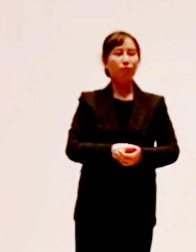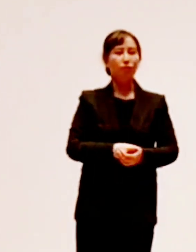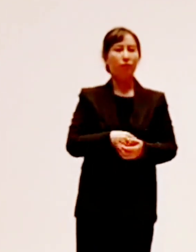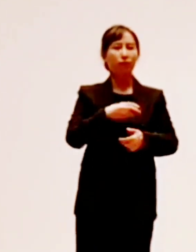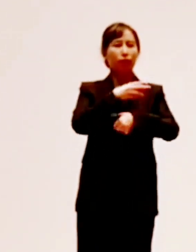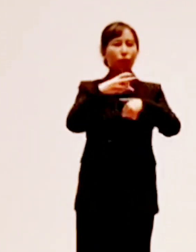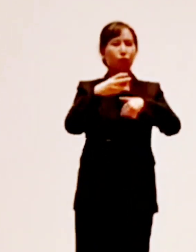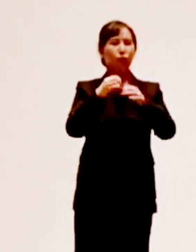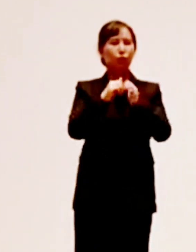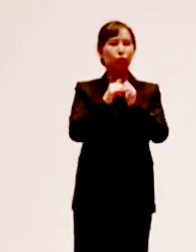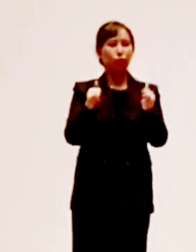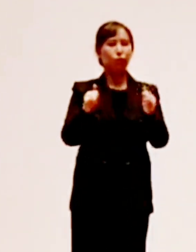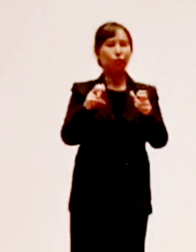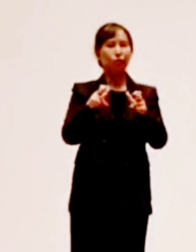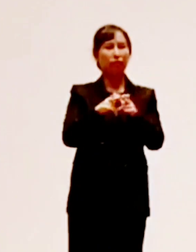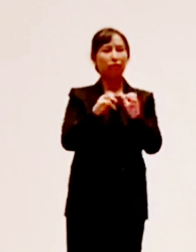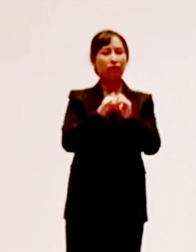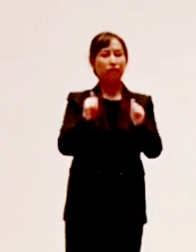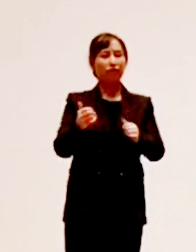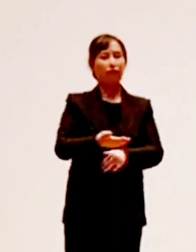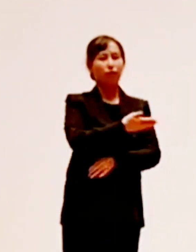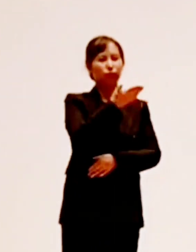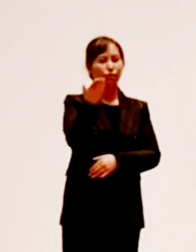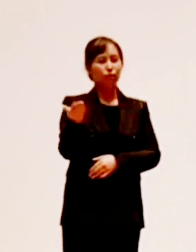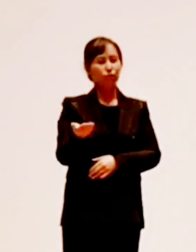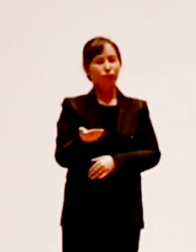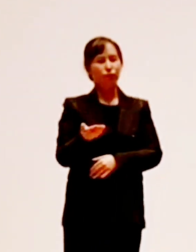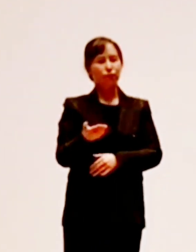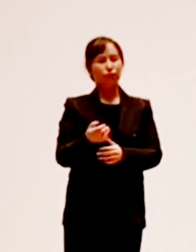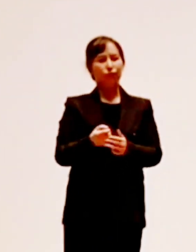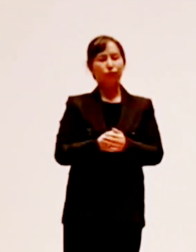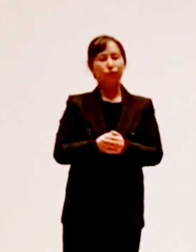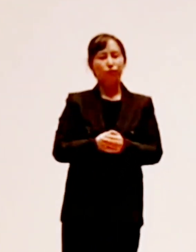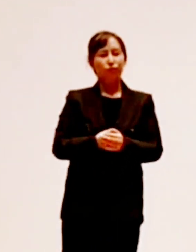분위군 우리 장애인 여러분 우리의 힘은